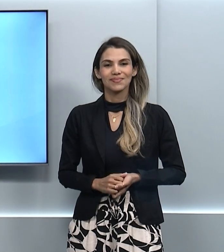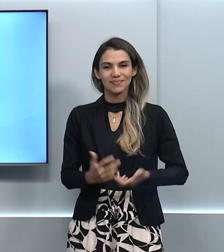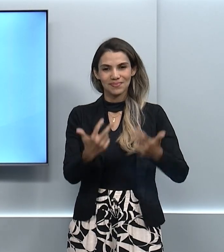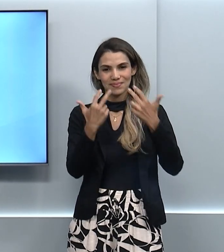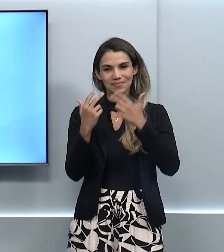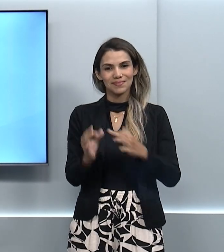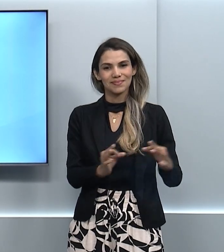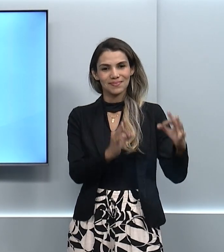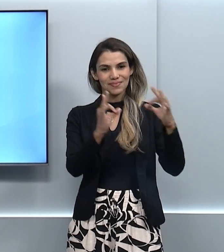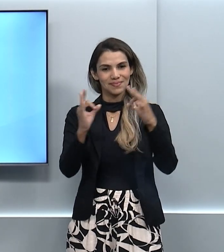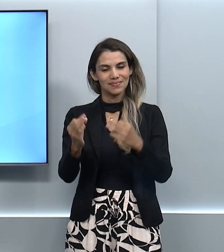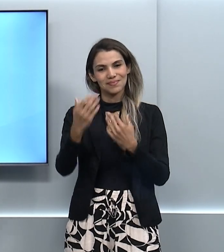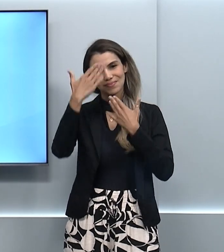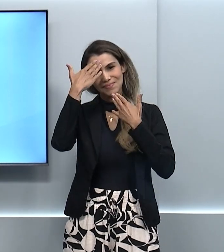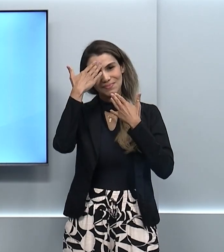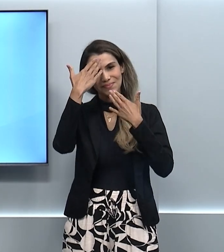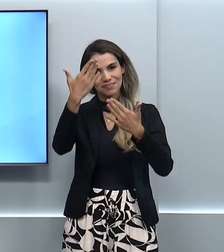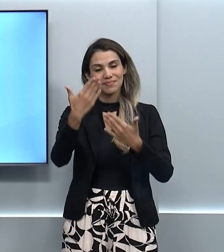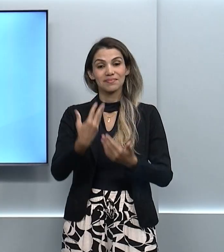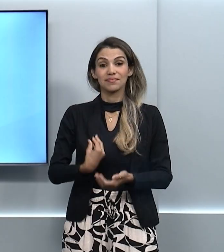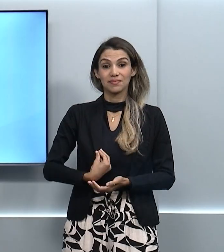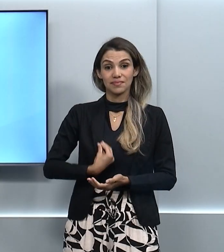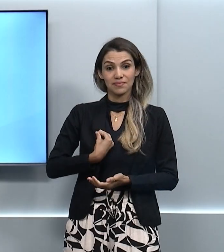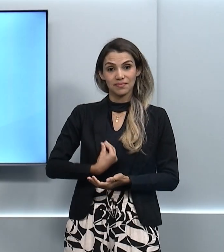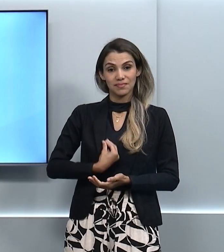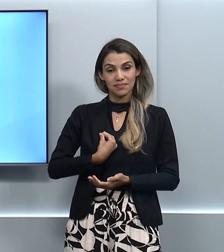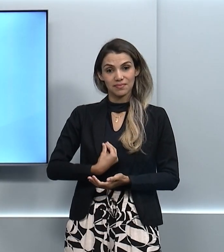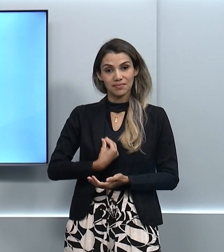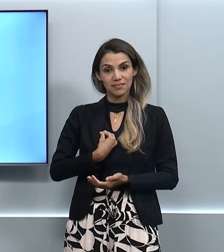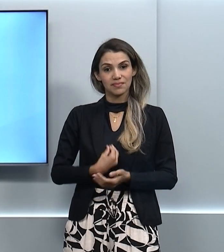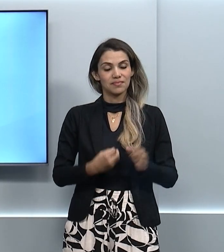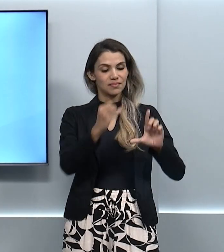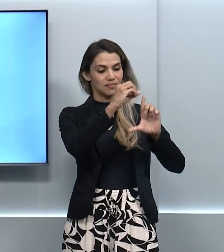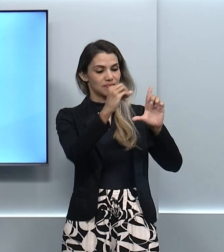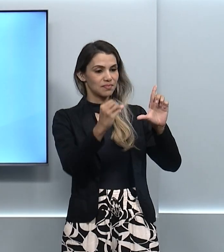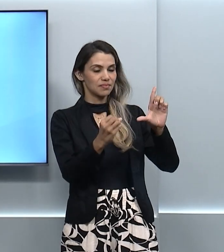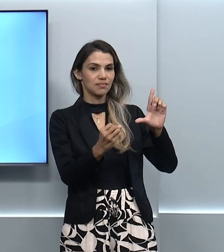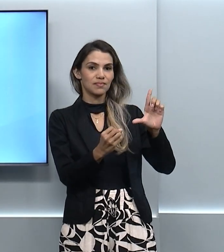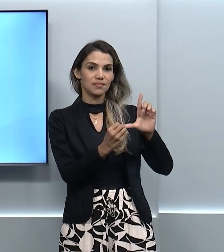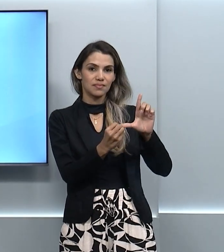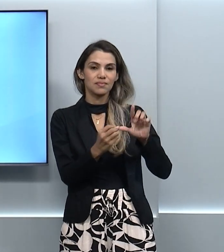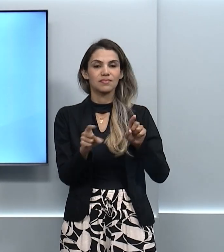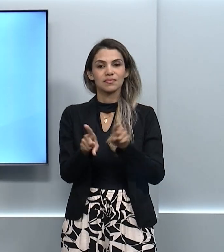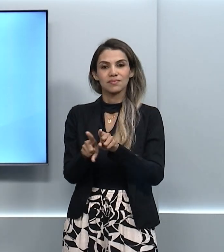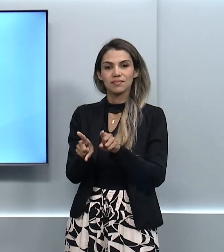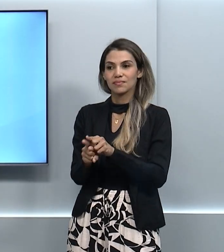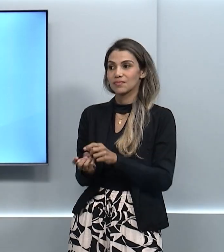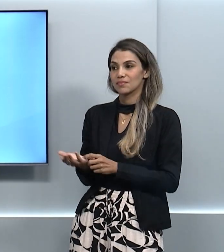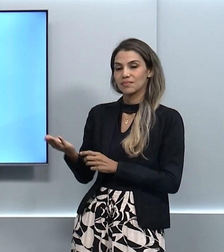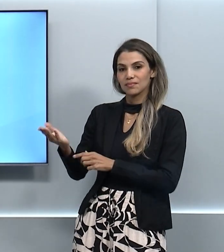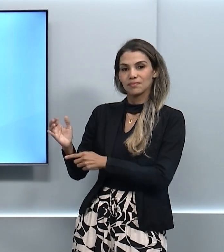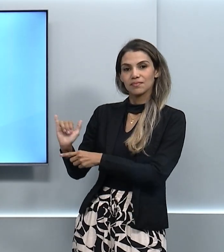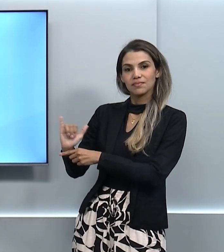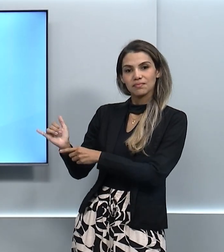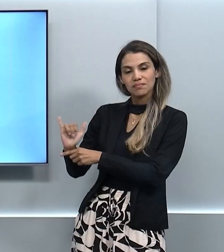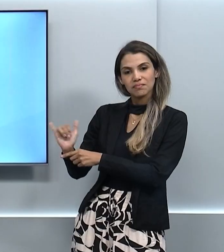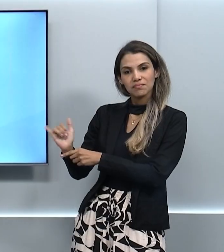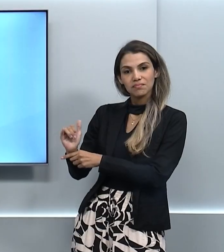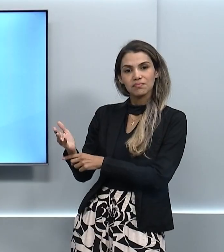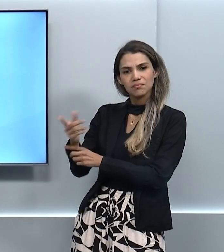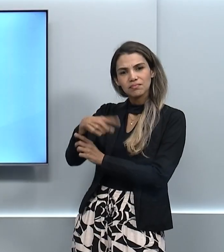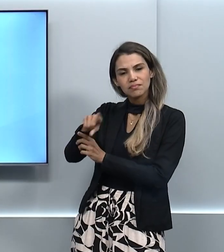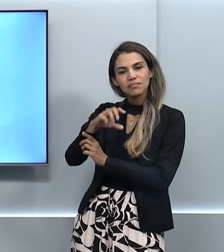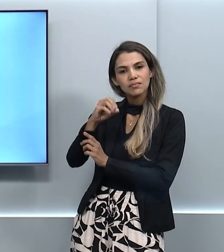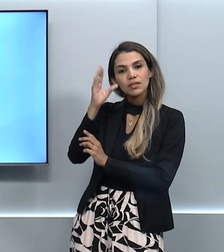Obrigada pela sua companhia. Estamos pela TV UFG e pelo nosso canal no YouTube. Você também pode acompanhar o nosso trabalho